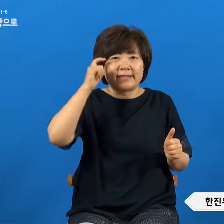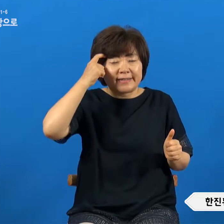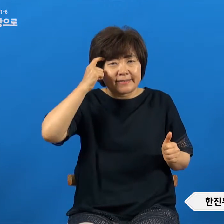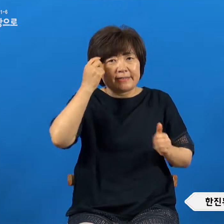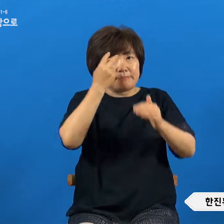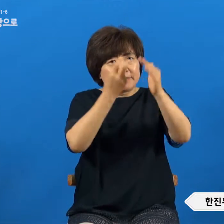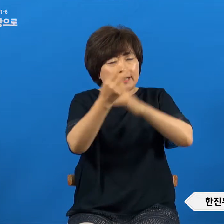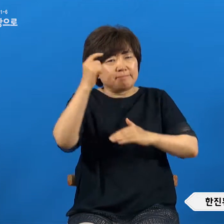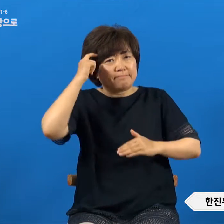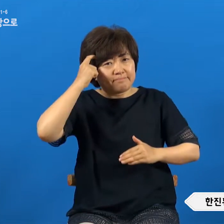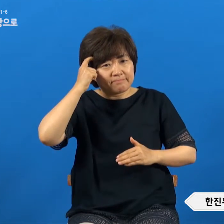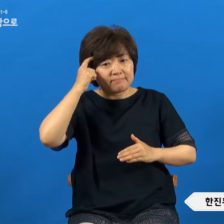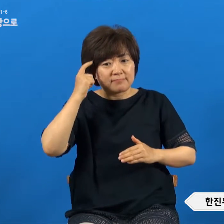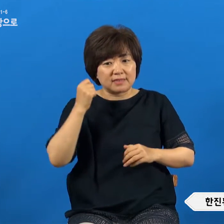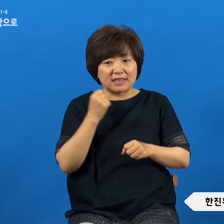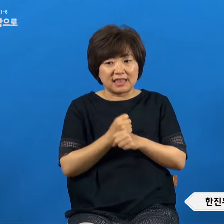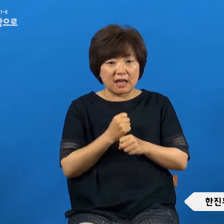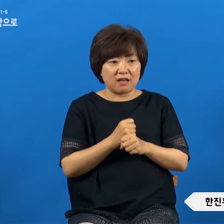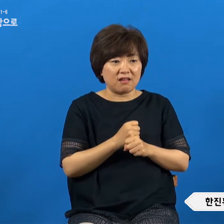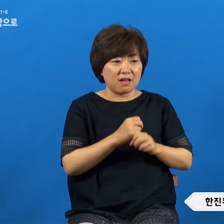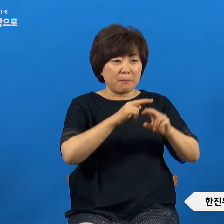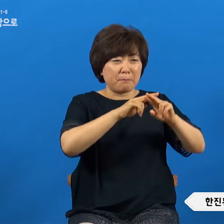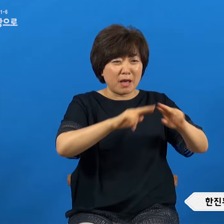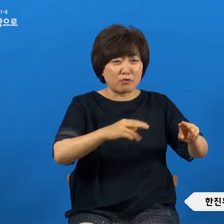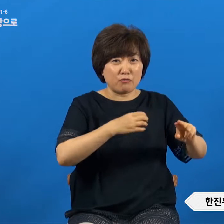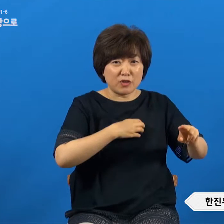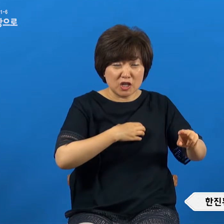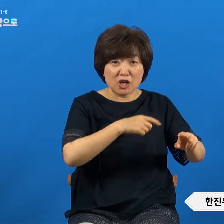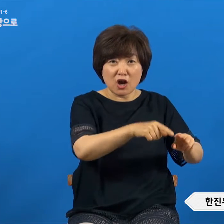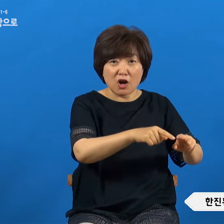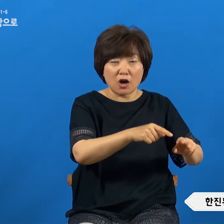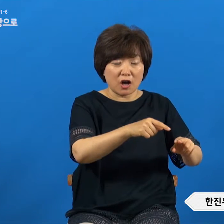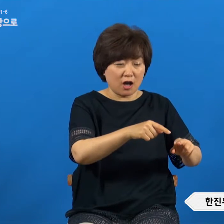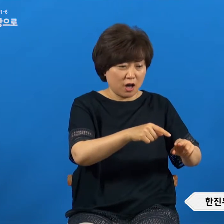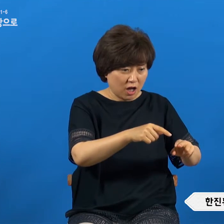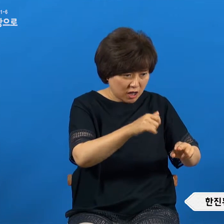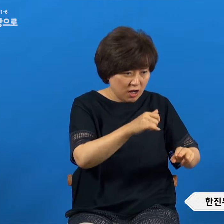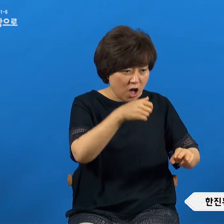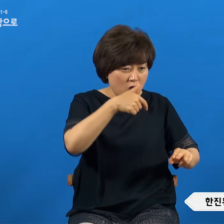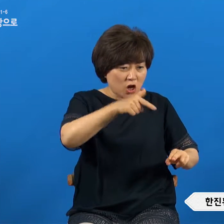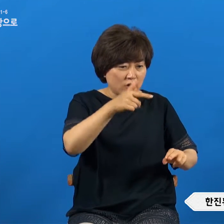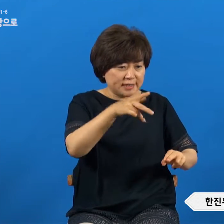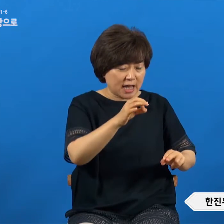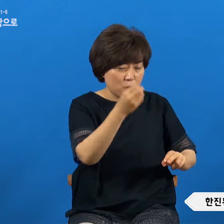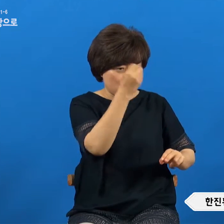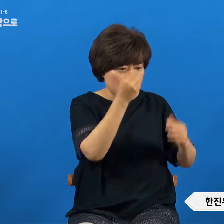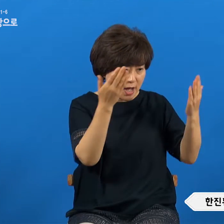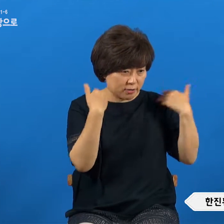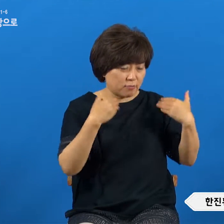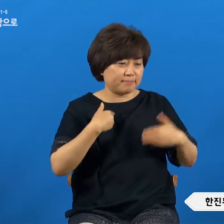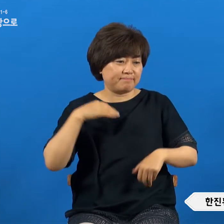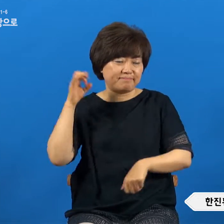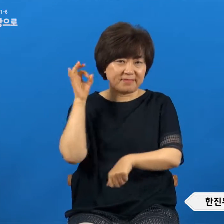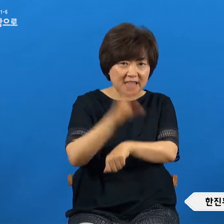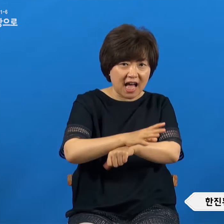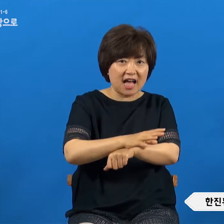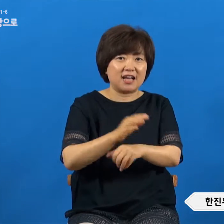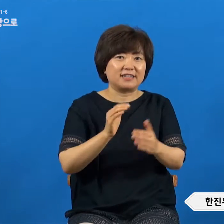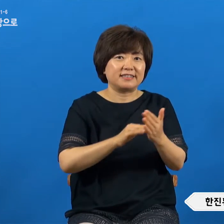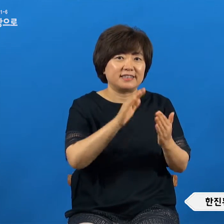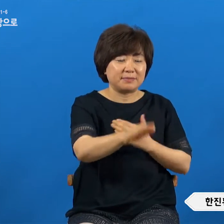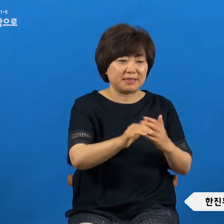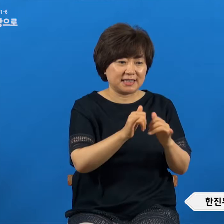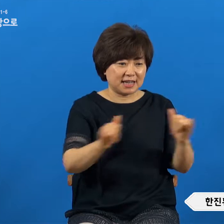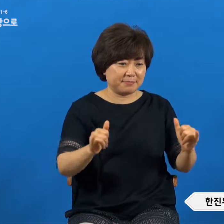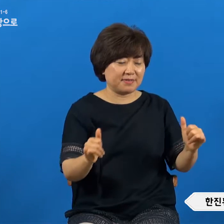그래서 그 당시에 폐교 위기에 몰려있던 거창고등학교를 인수를 해서 교육을 시작합니다. 그러자